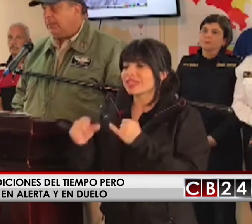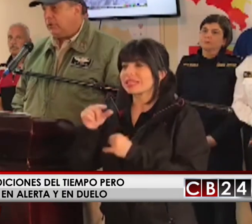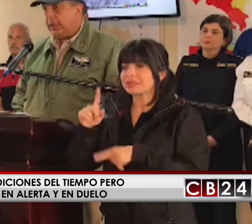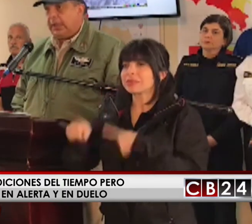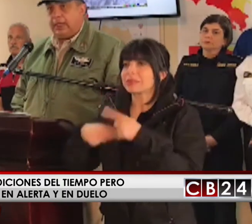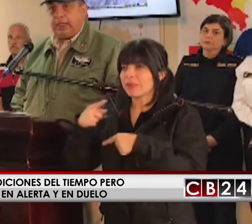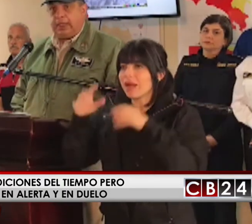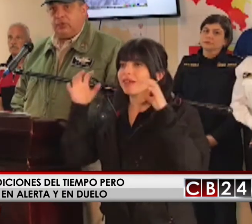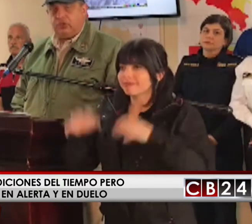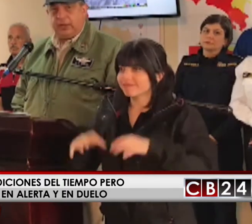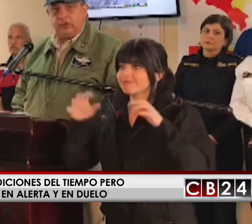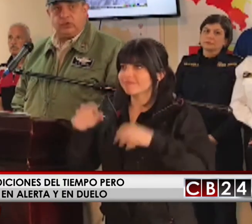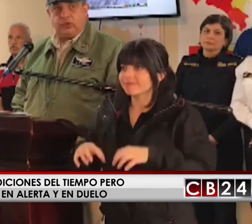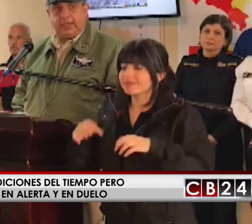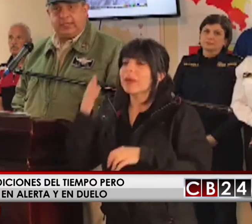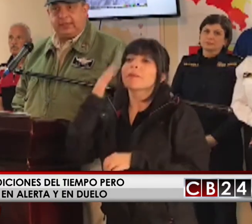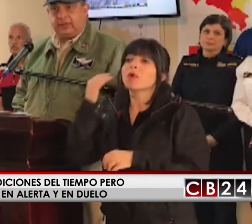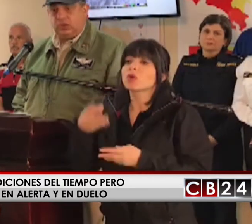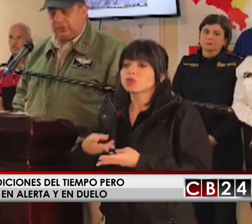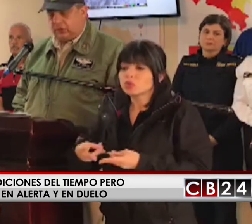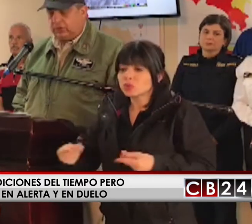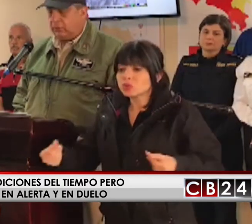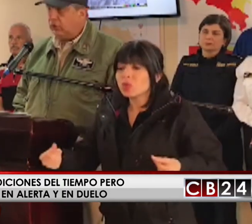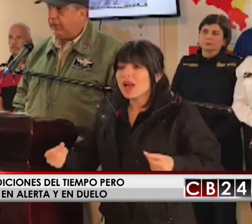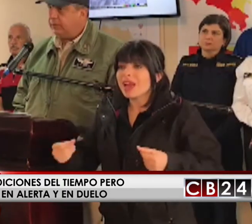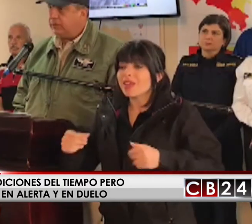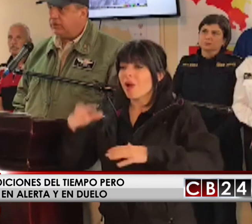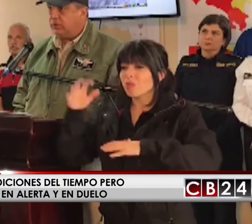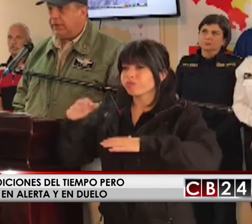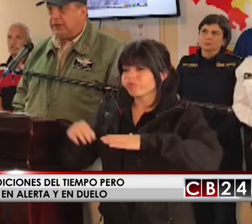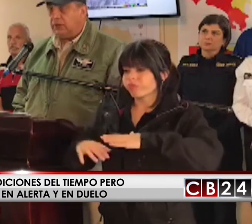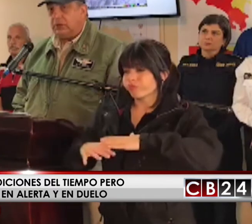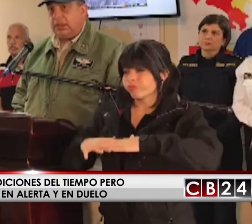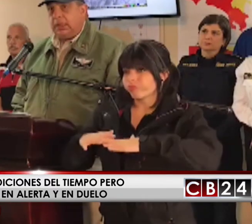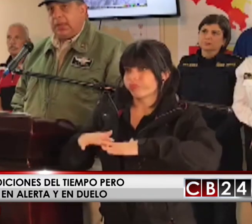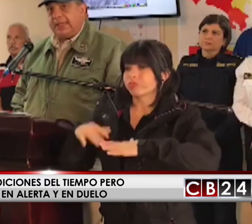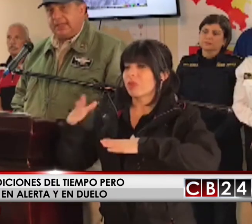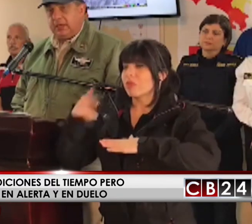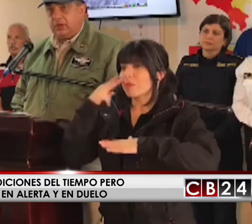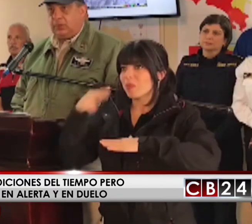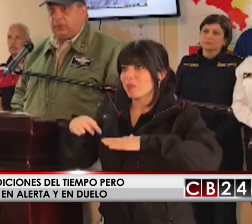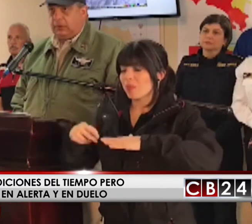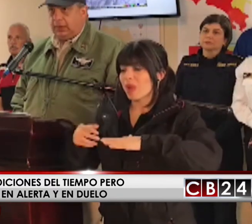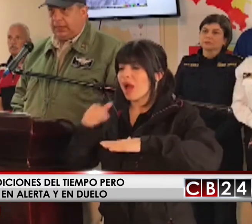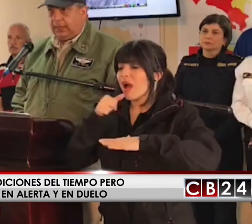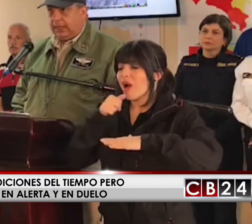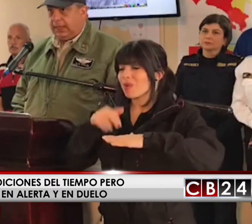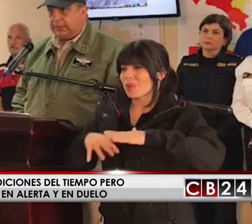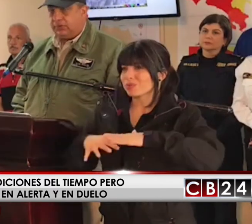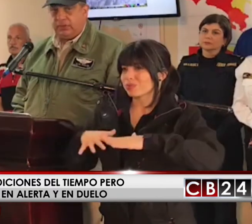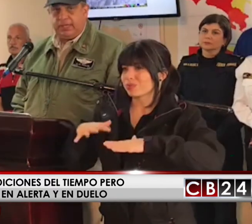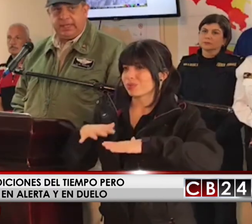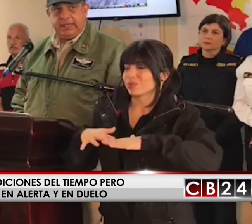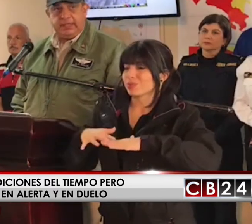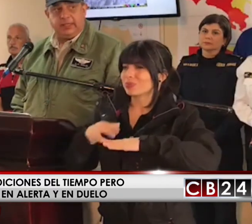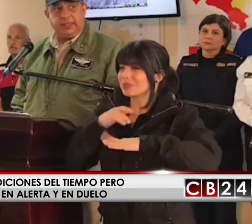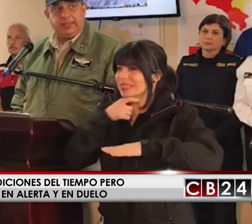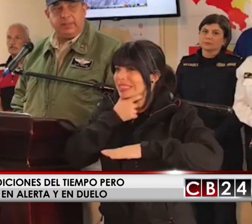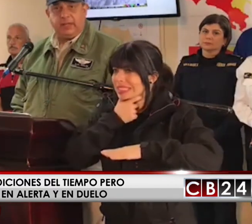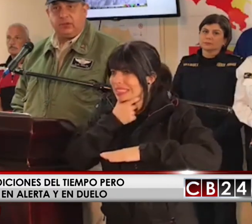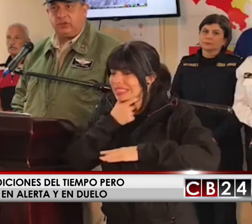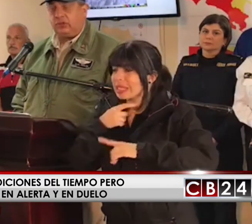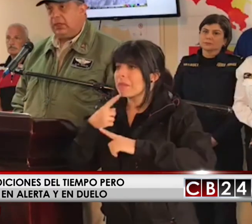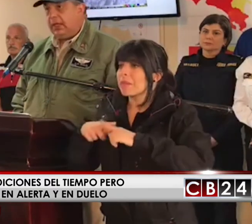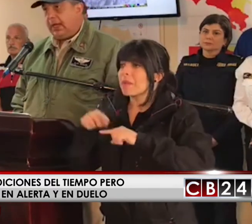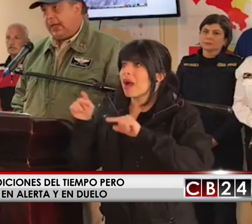y porque en los suelos con algas saturación como lo veremos en su momento así como las posibilidades de